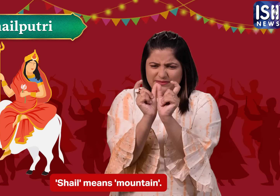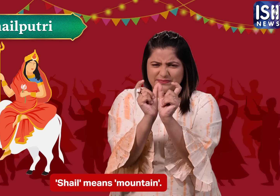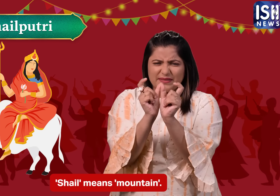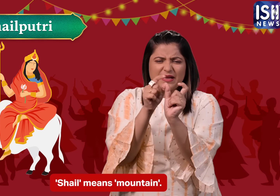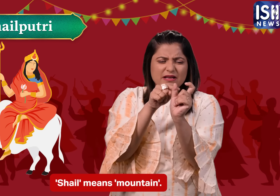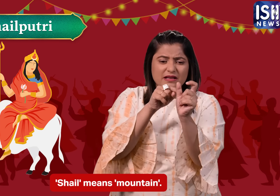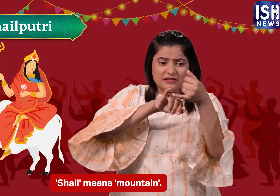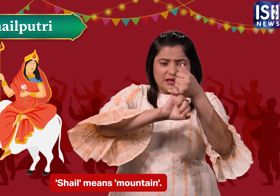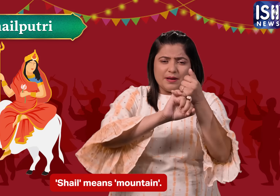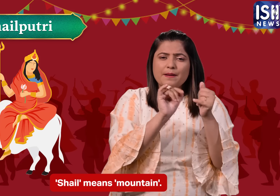है पर्वत,